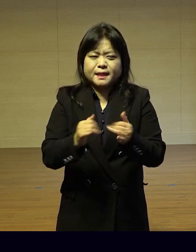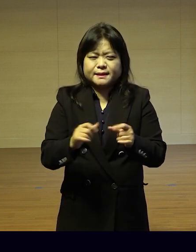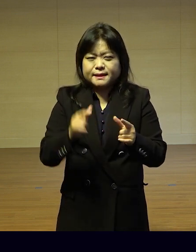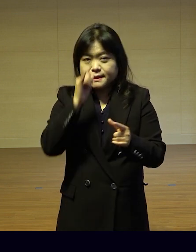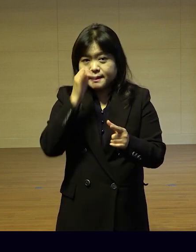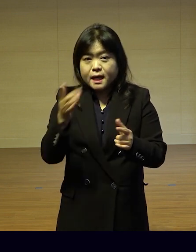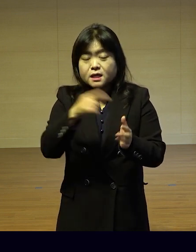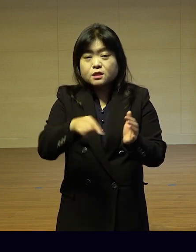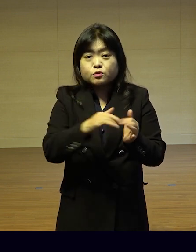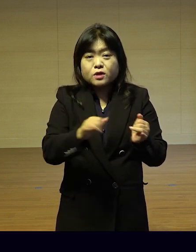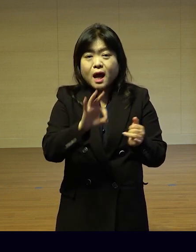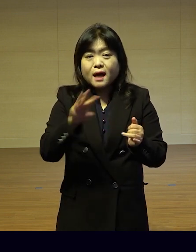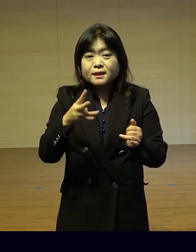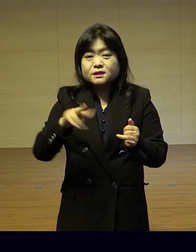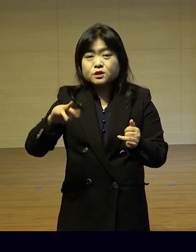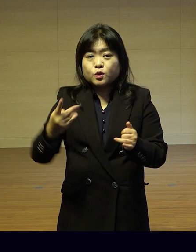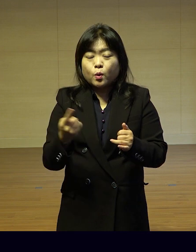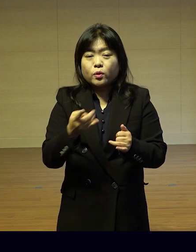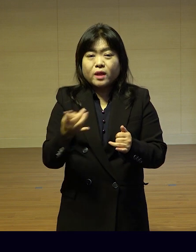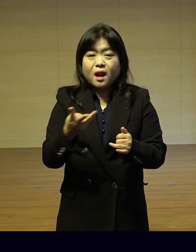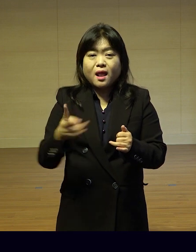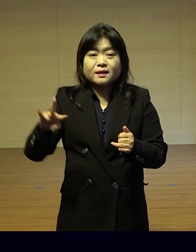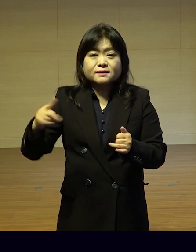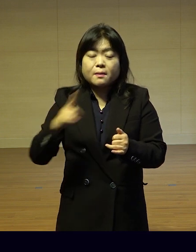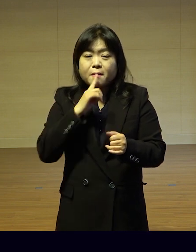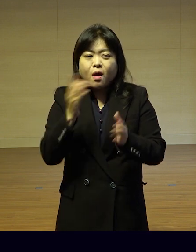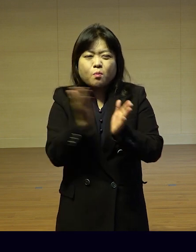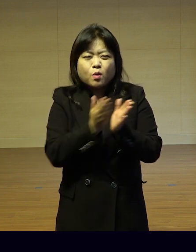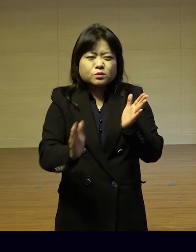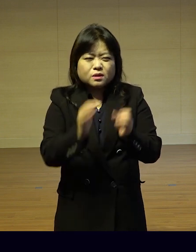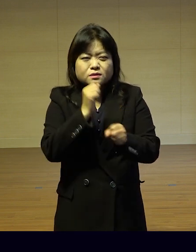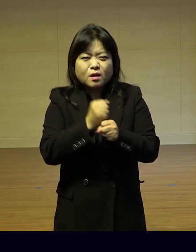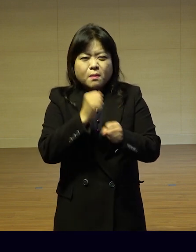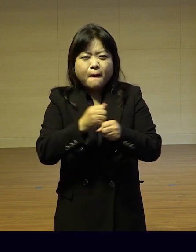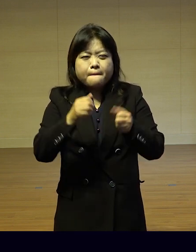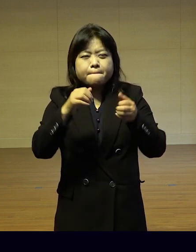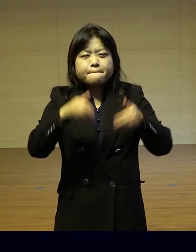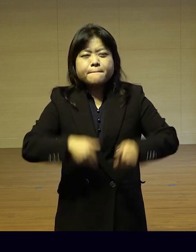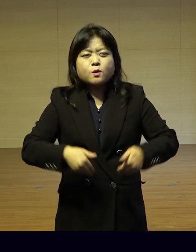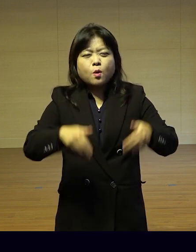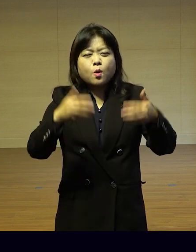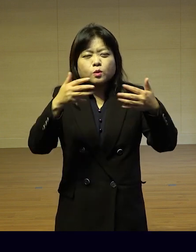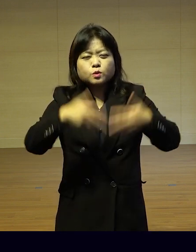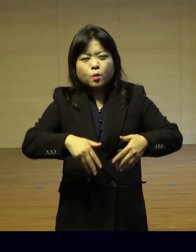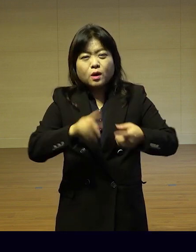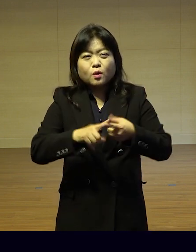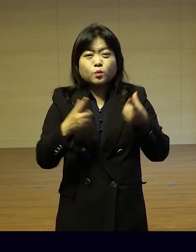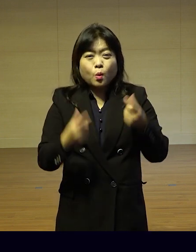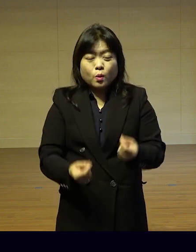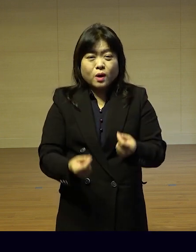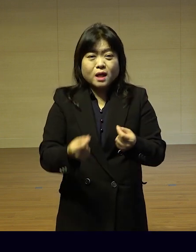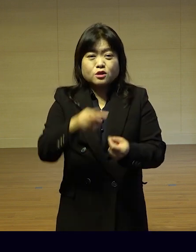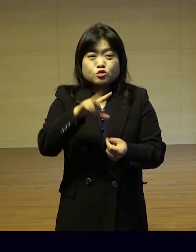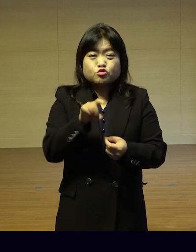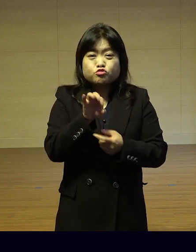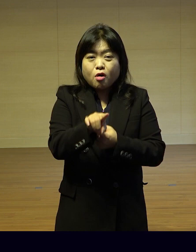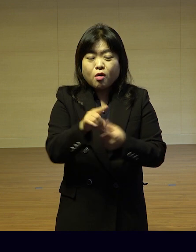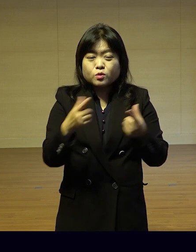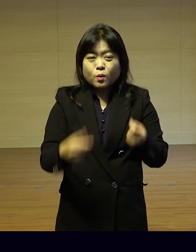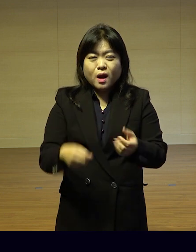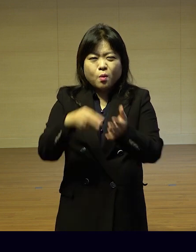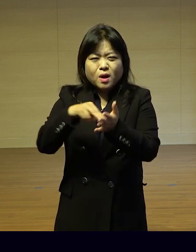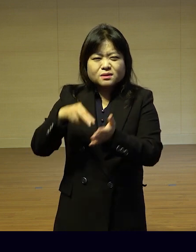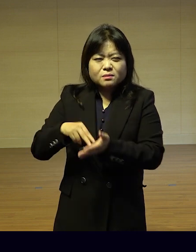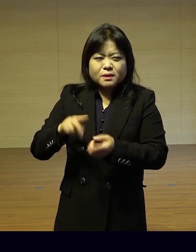이분들은 아리스토텔레스가 말한 바 모순 성립의 필요 조건으로 제시한 동일한 주어, 동일한 관점을 이해하지